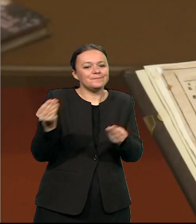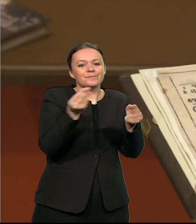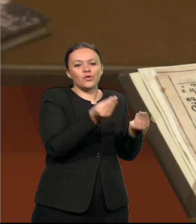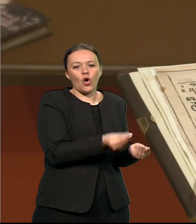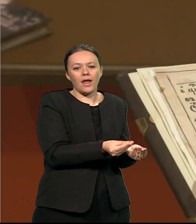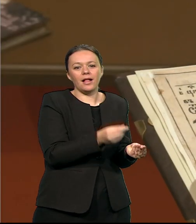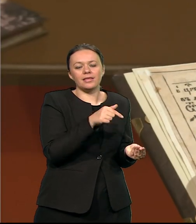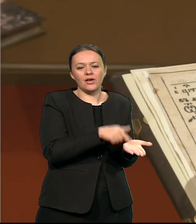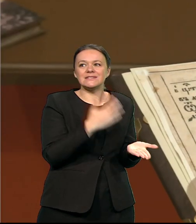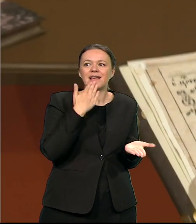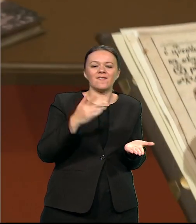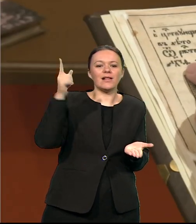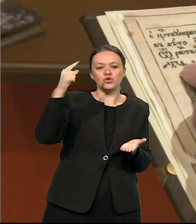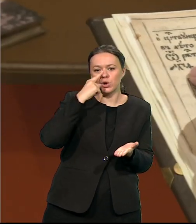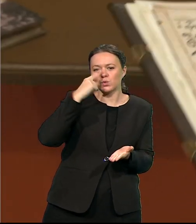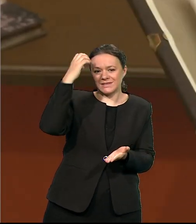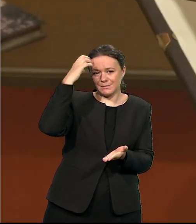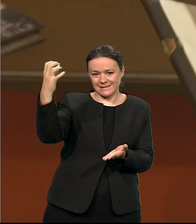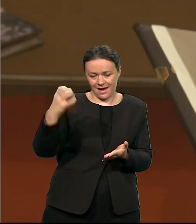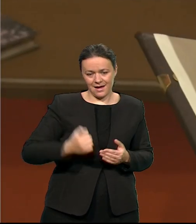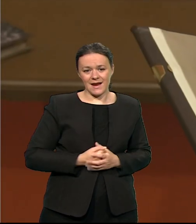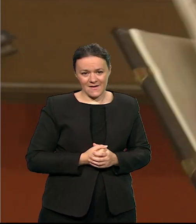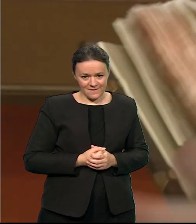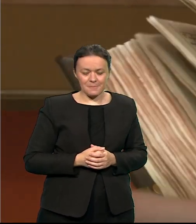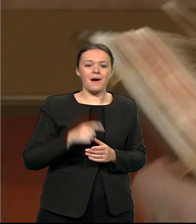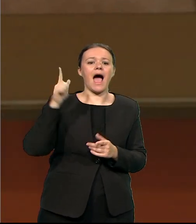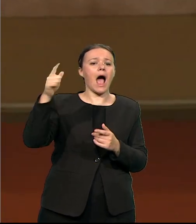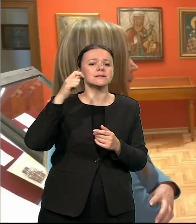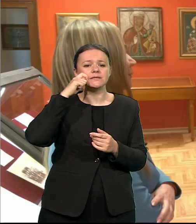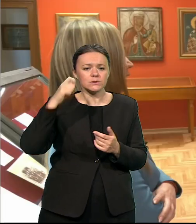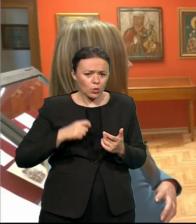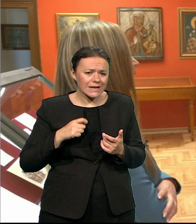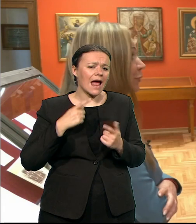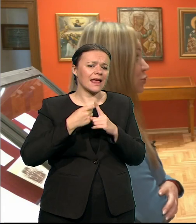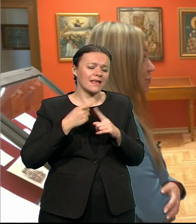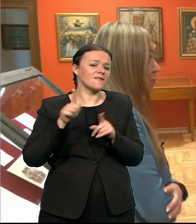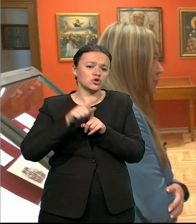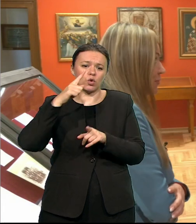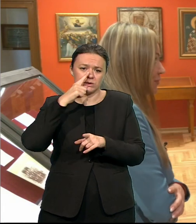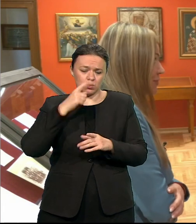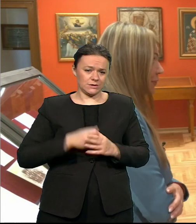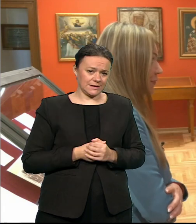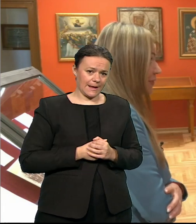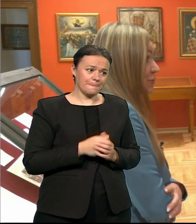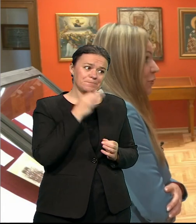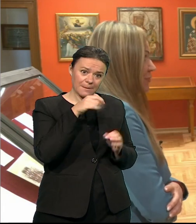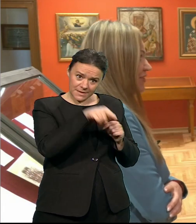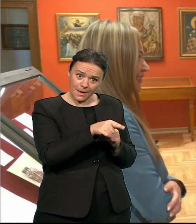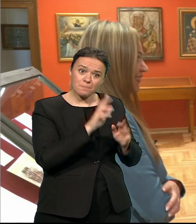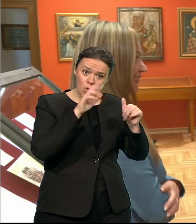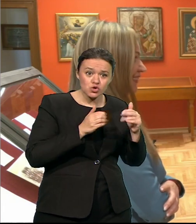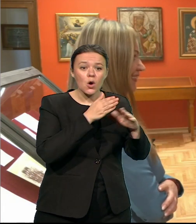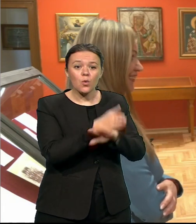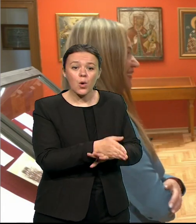ruskim carevima, dakle, iz Kijeva i iz Moskve. Da li može da se dođe u Bogosloviju i da se